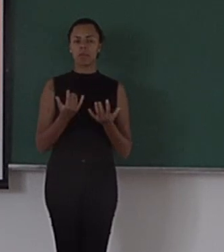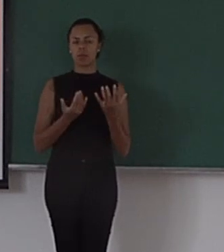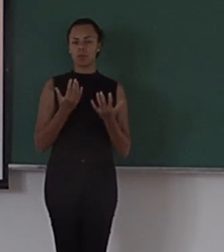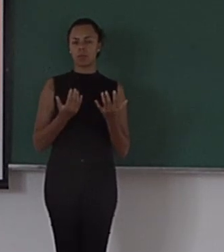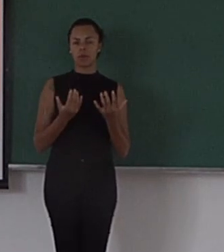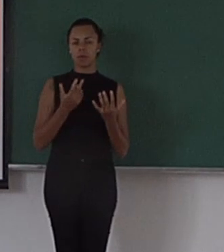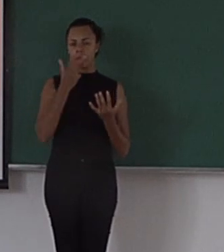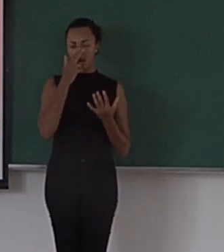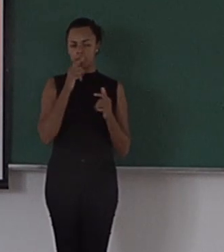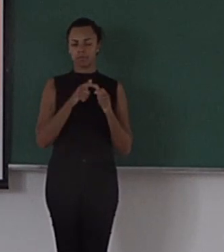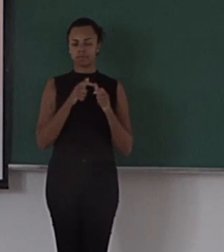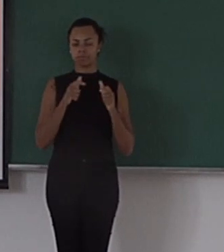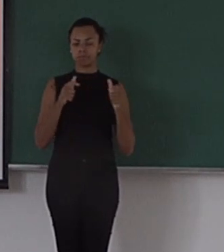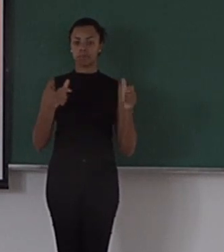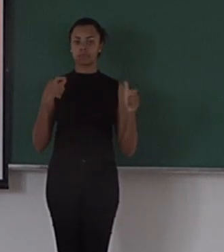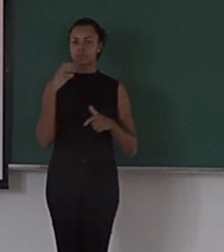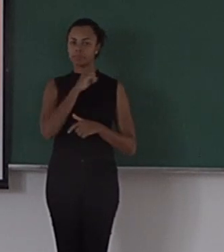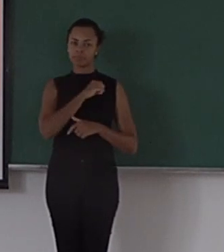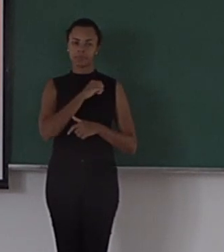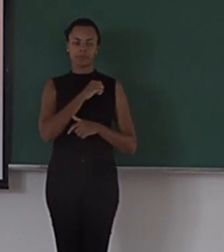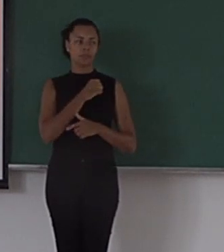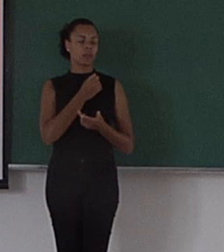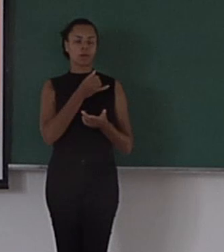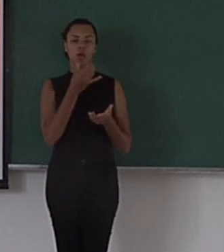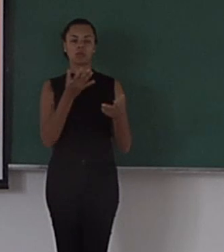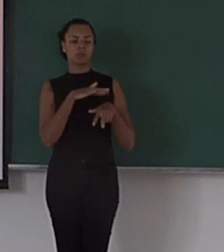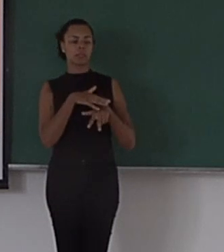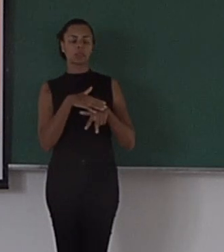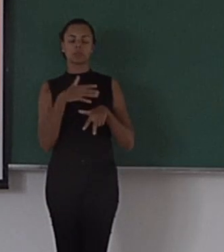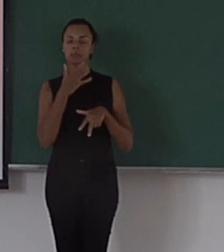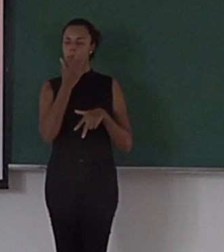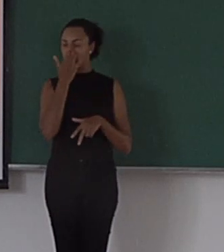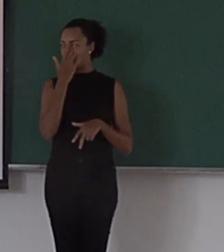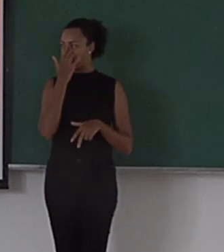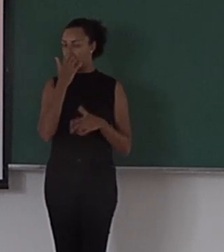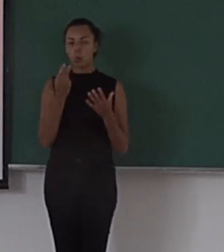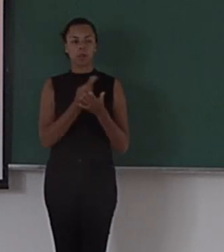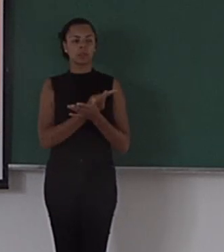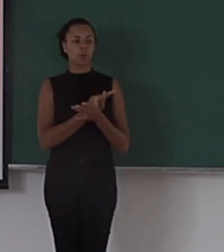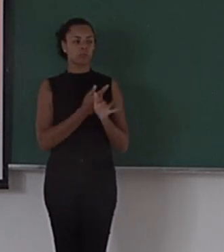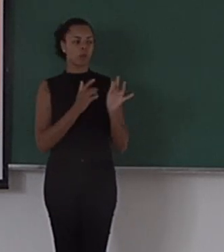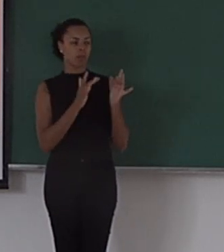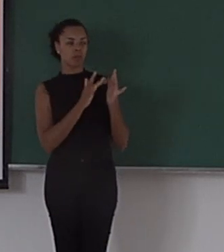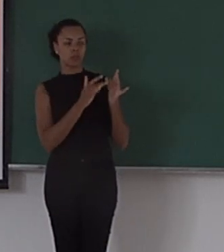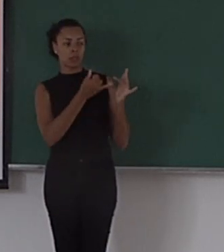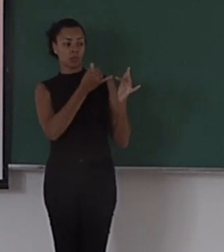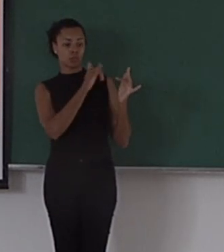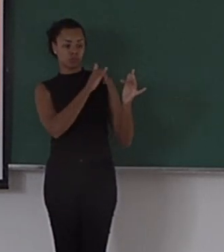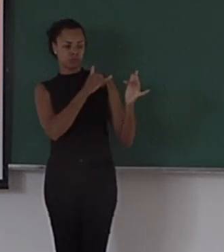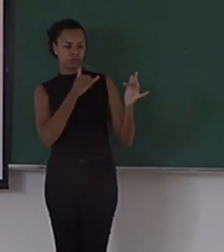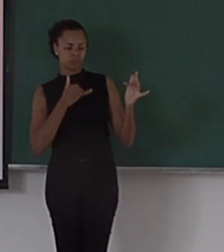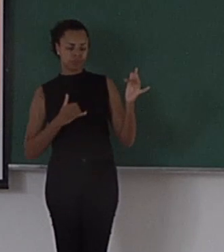com uma progressão muito rápida. Então, por exemplo, você atende hoje um paciente que levou uma descarga elétrica, um paciente que trabalha aí